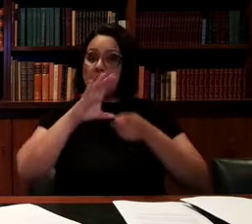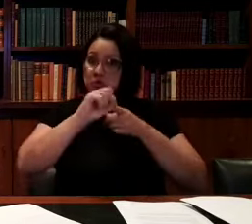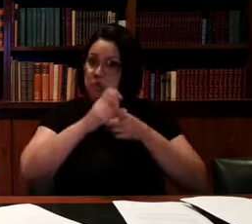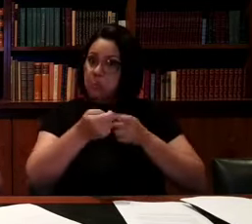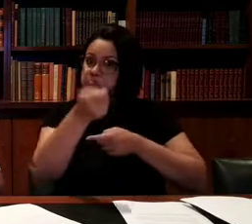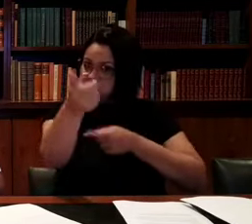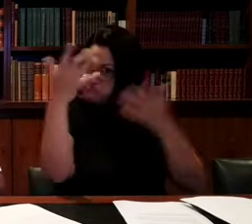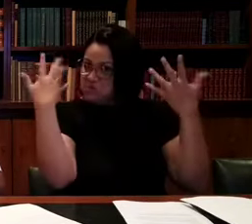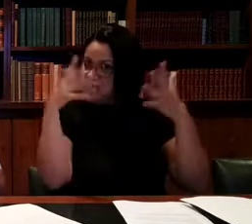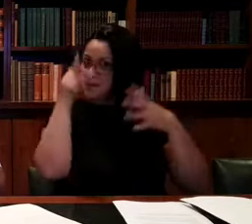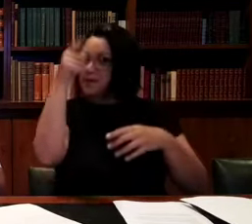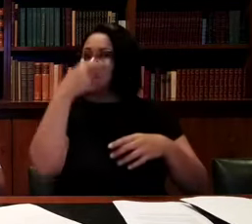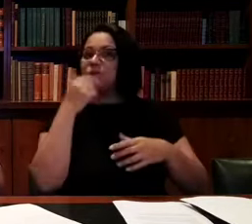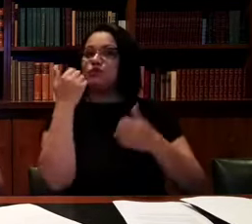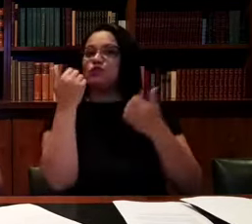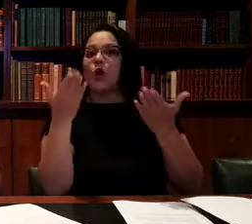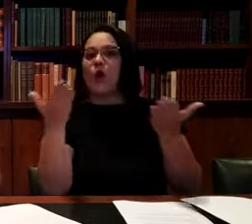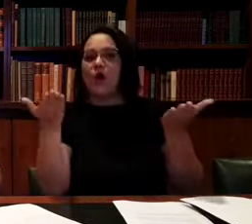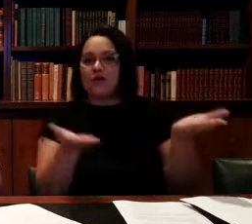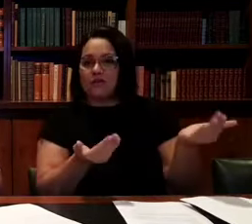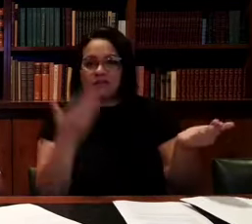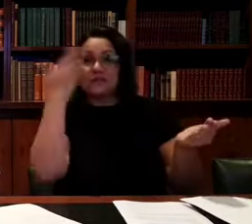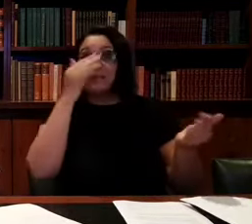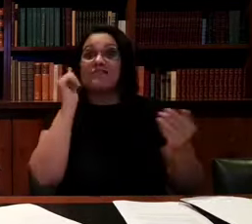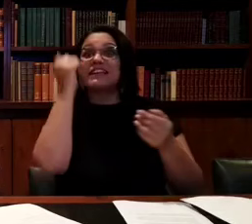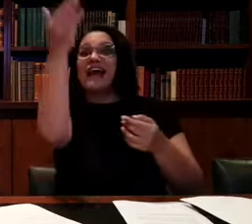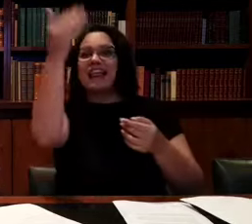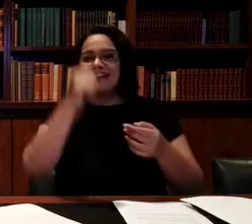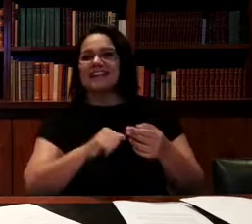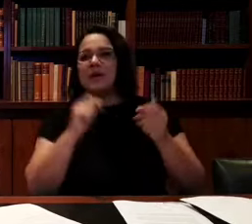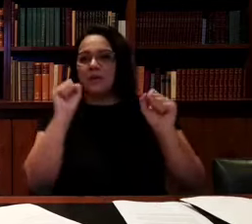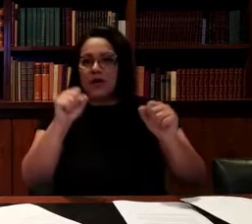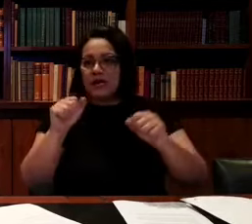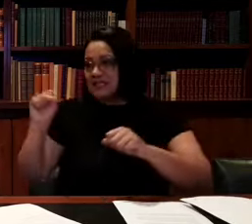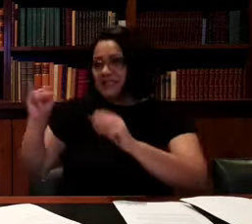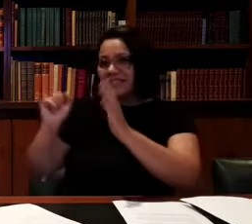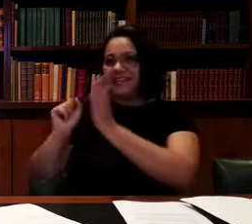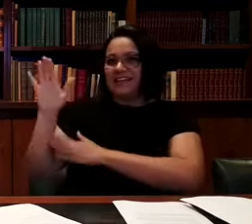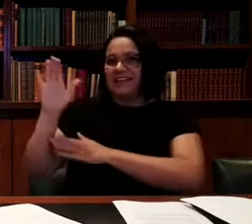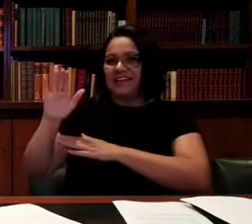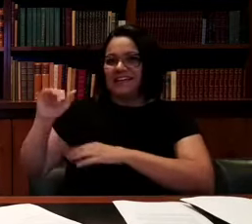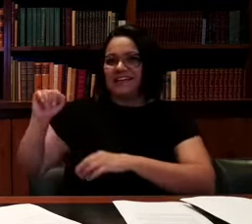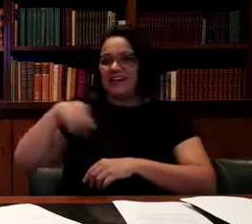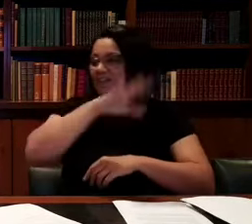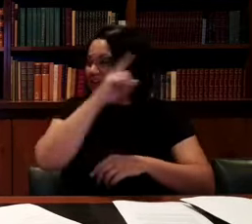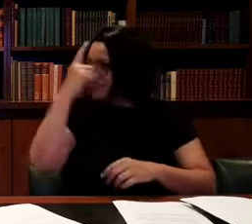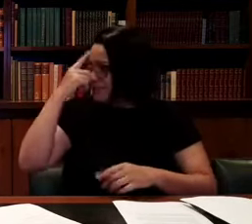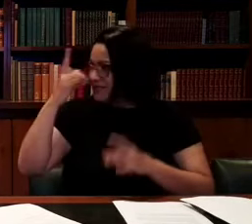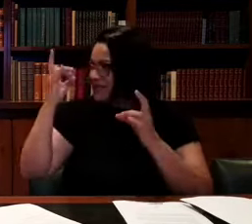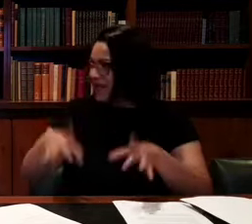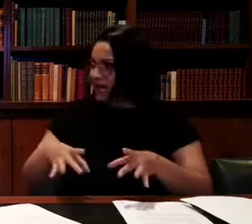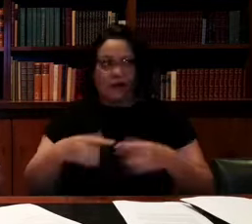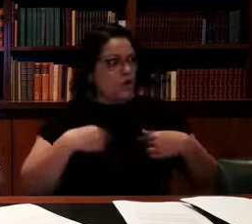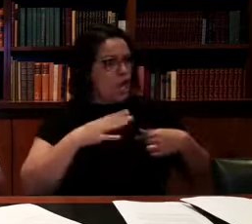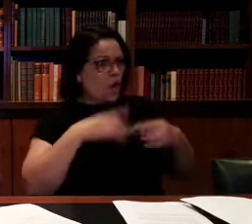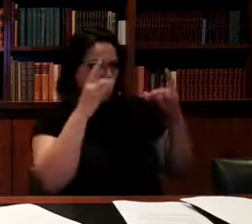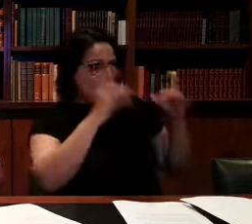deixar aqui é só aquele pode sair de lá que você dá conta do recado essa tá precisa de sair dessa